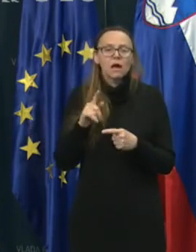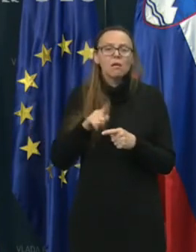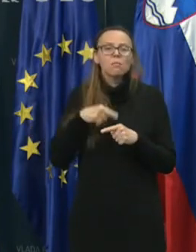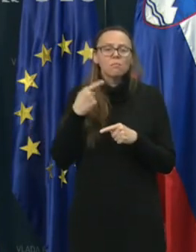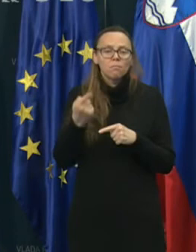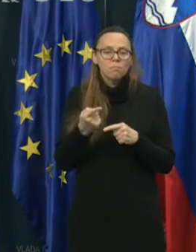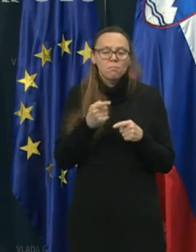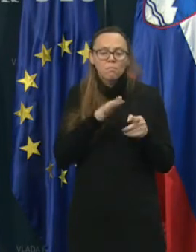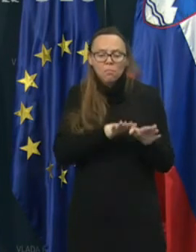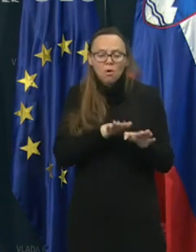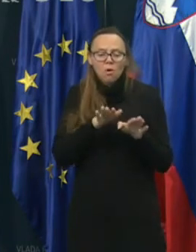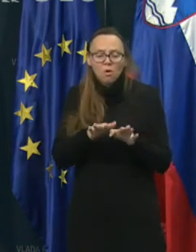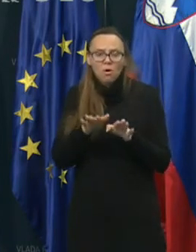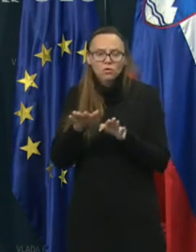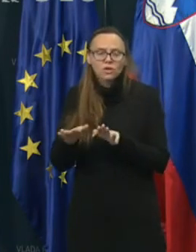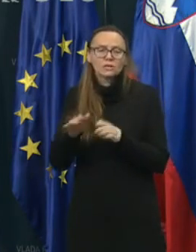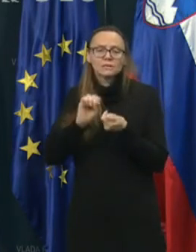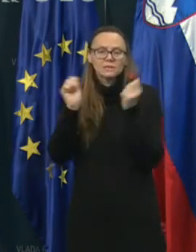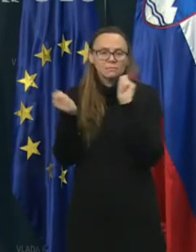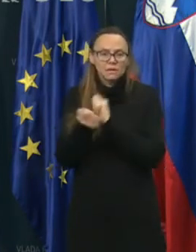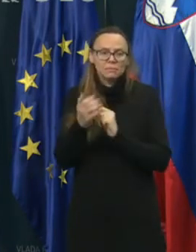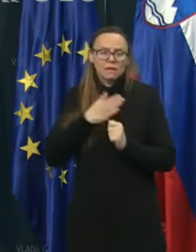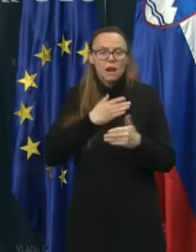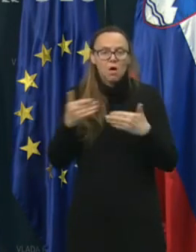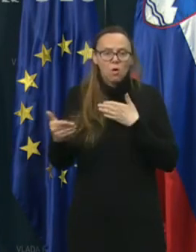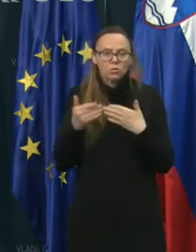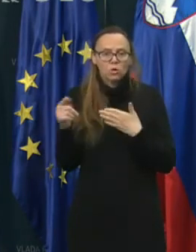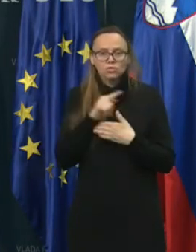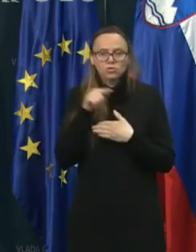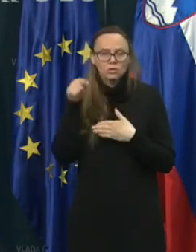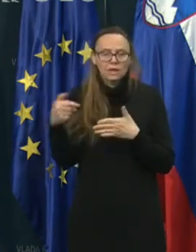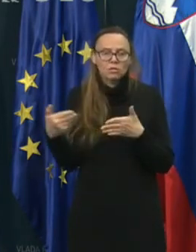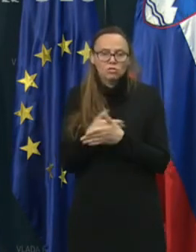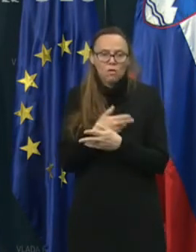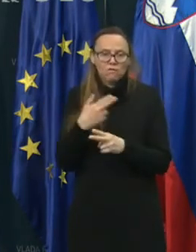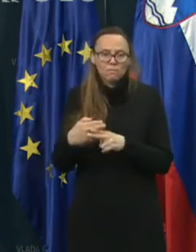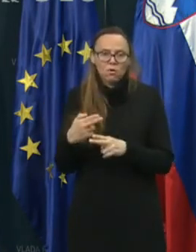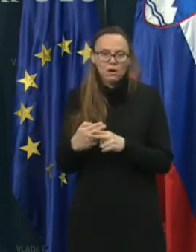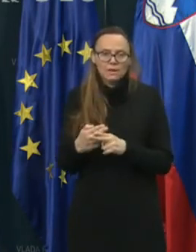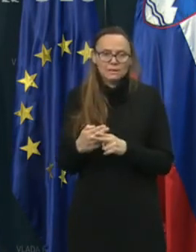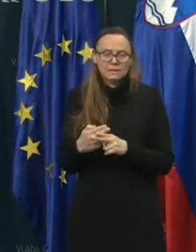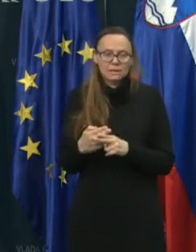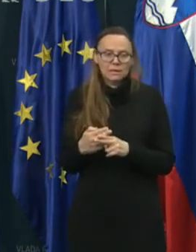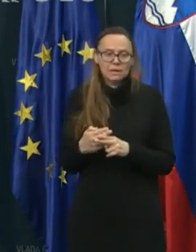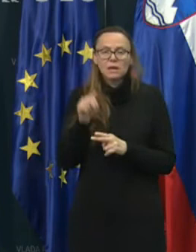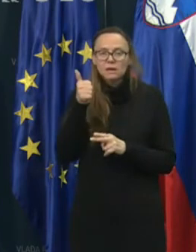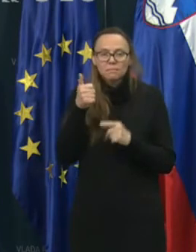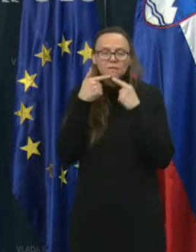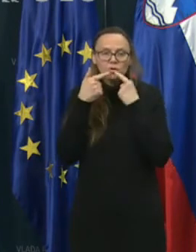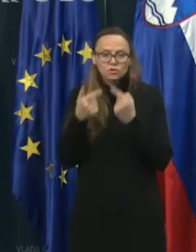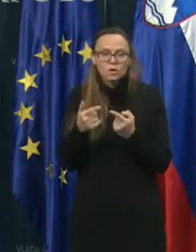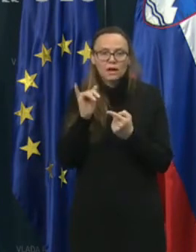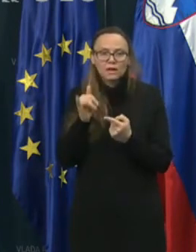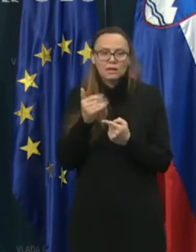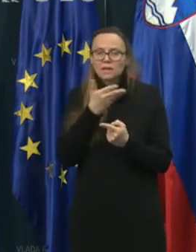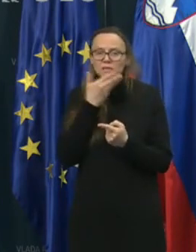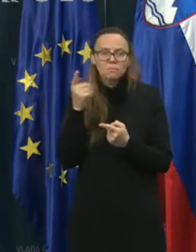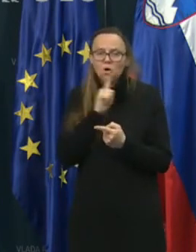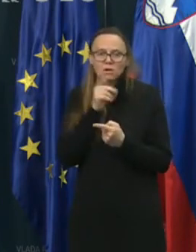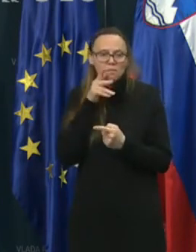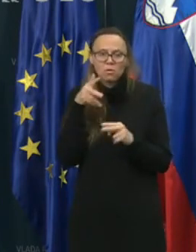korakih spreminjala svoj odnos do te nove bolezni. Najprej so rekli, da je sploh ne